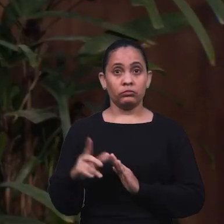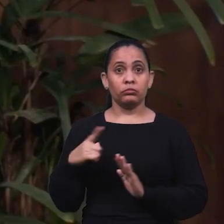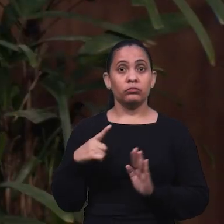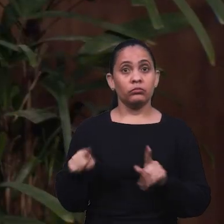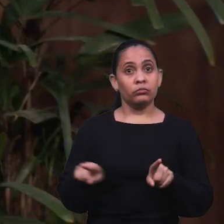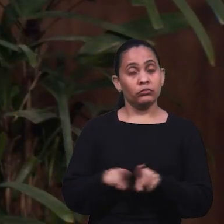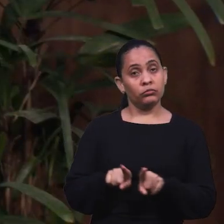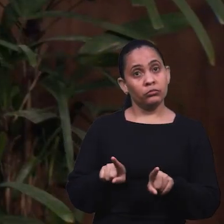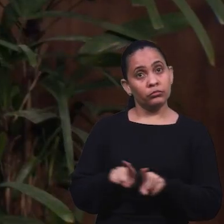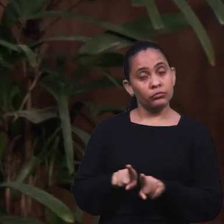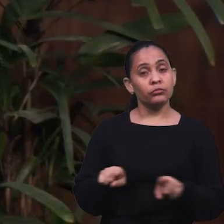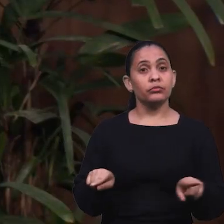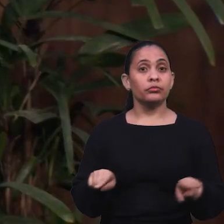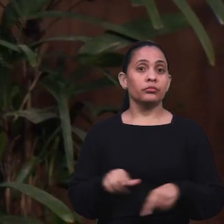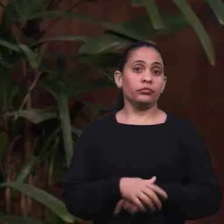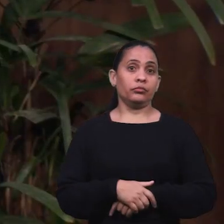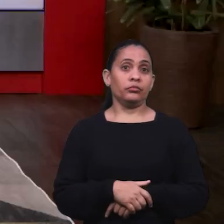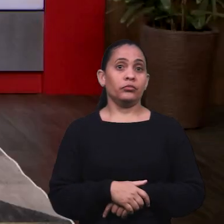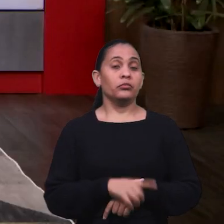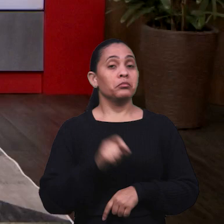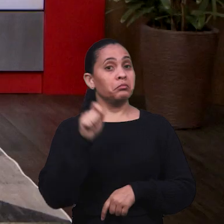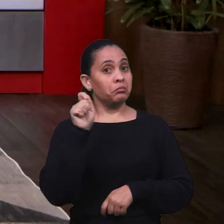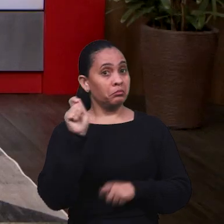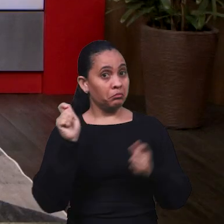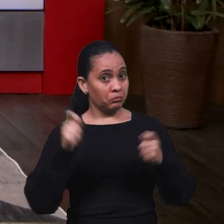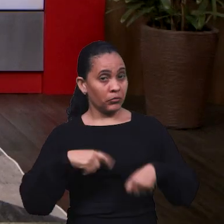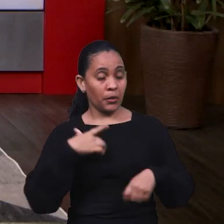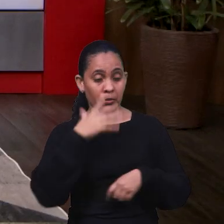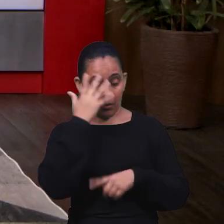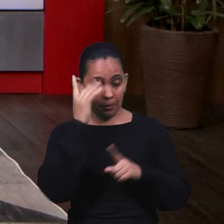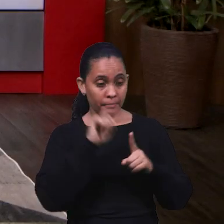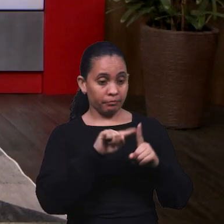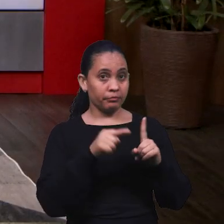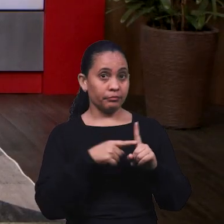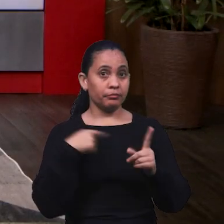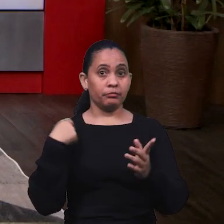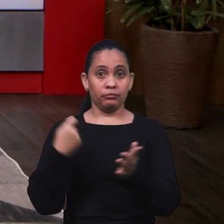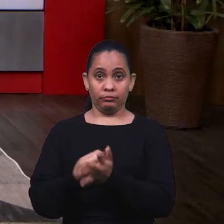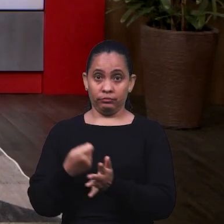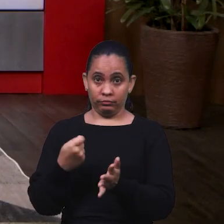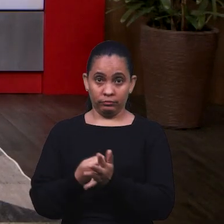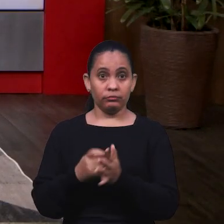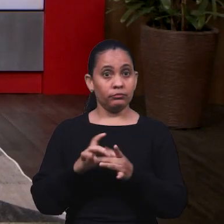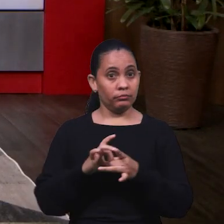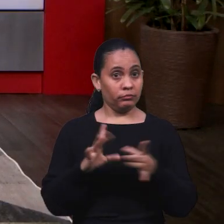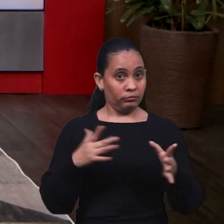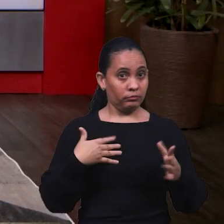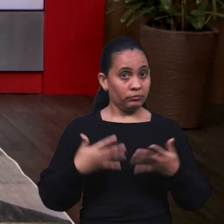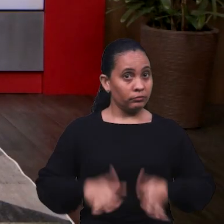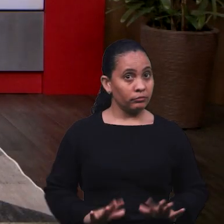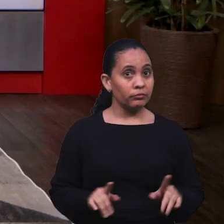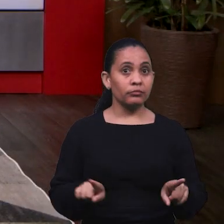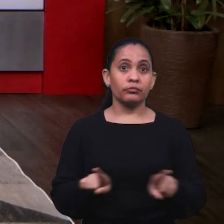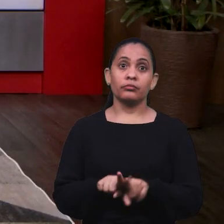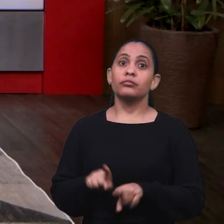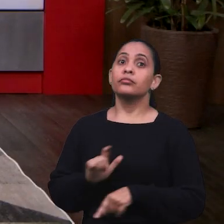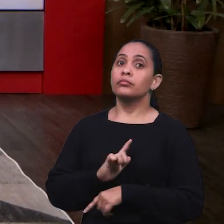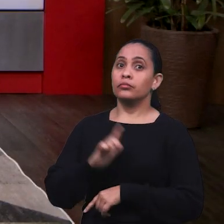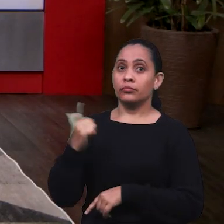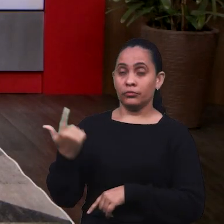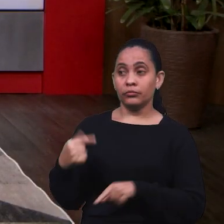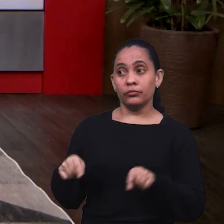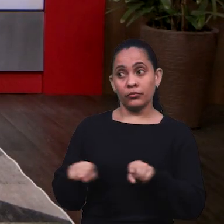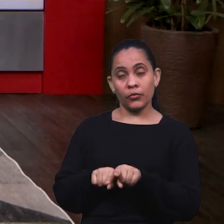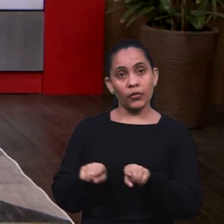licença maternidade A também tem? licença maternidade também para quem está contribuindo, auxílio reclusão que ninguém deseja esse, né, que